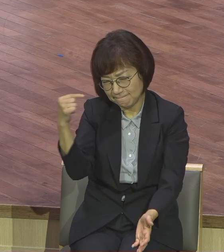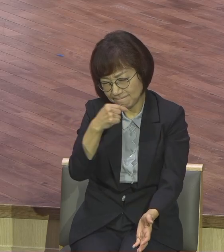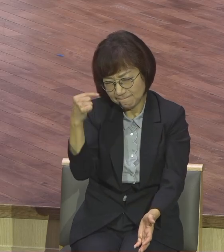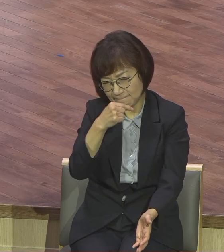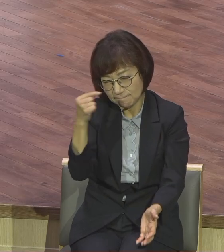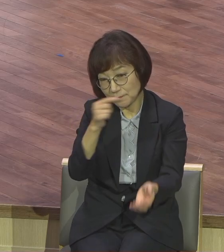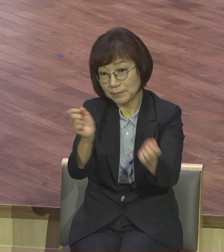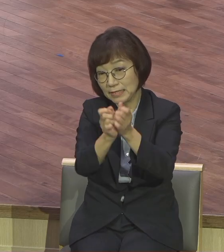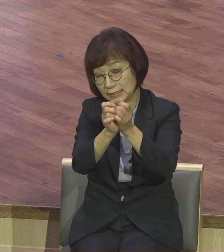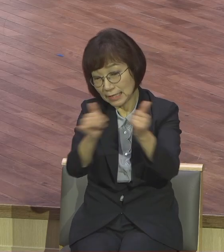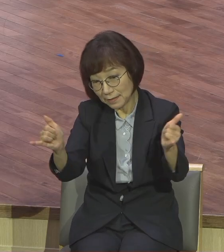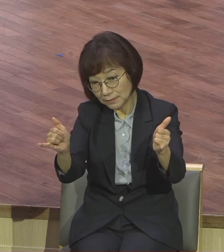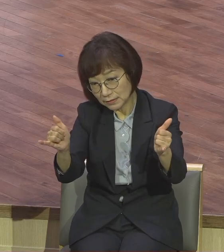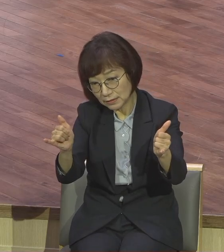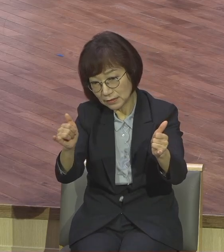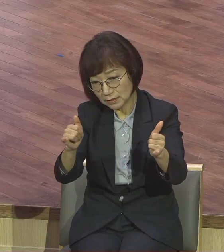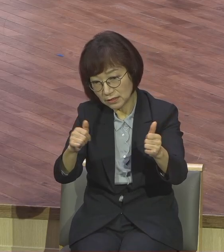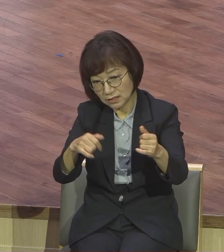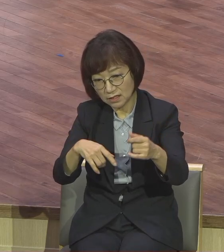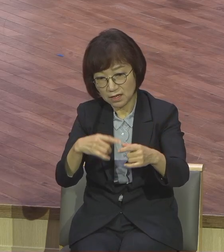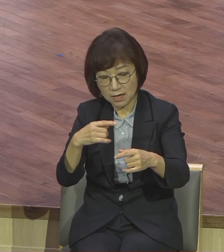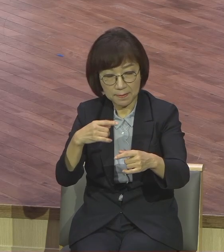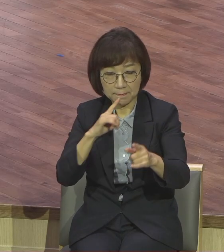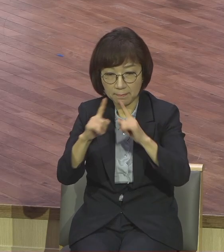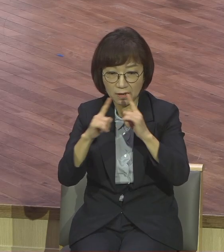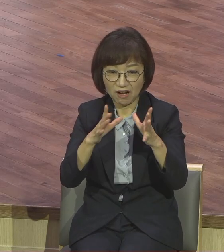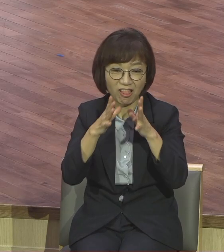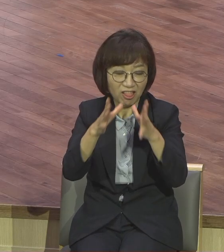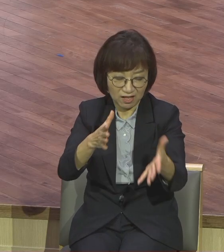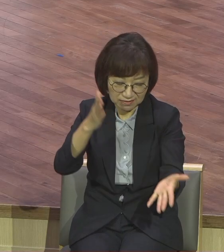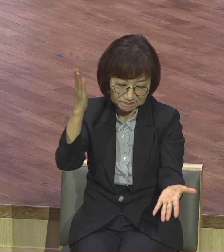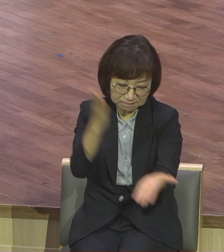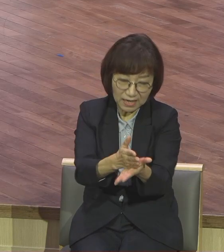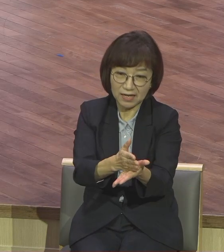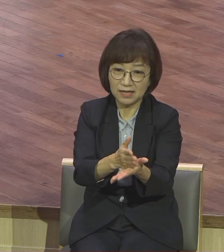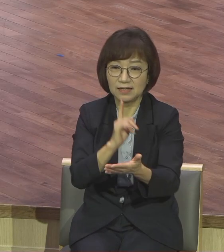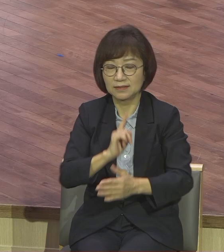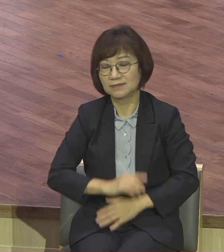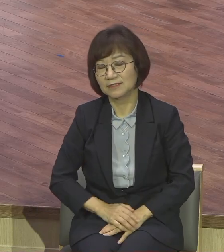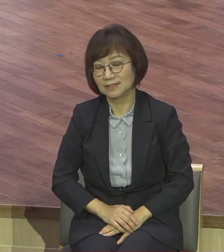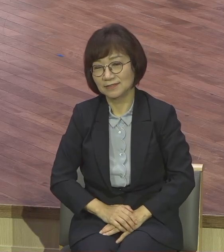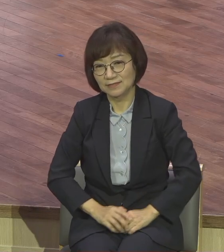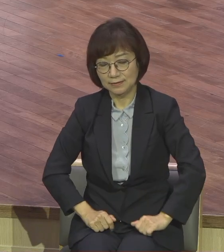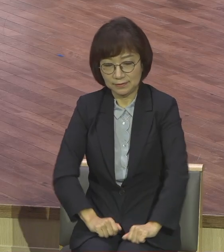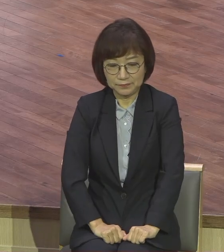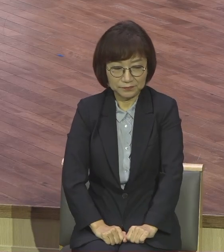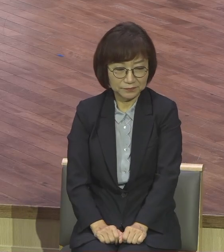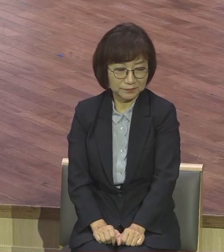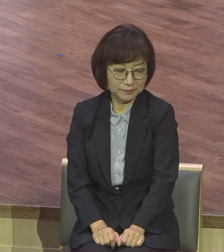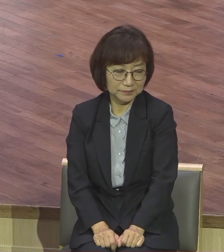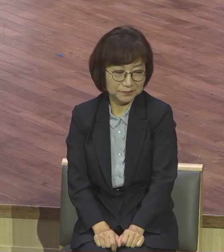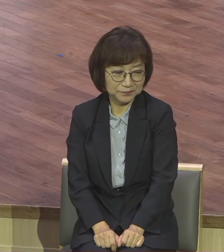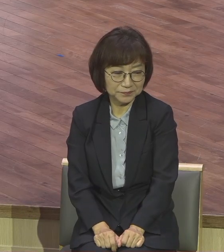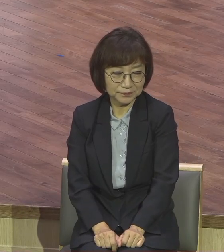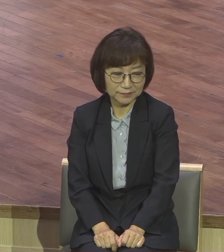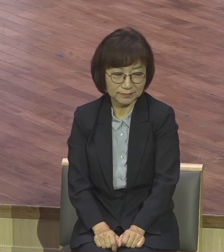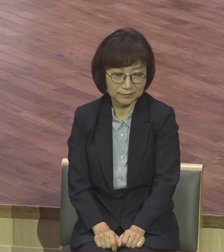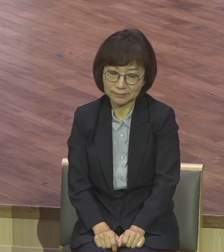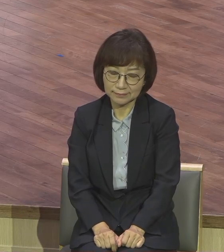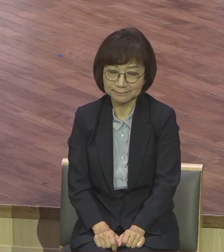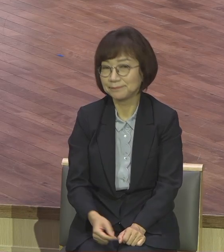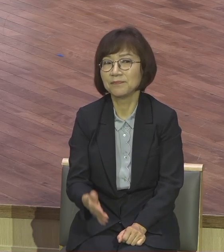괴계에 속지 말아야 할 것을 강조했잖아요. 자, 이들은